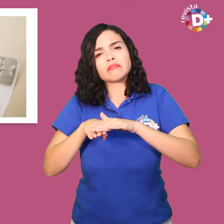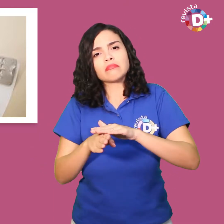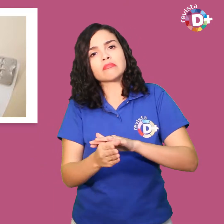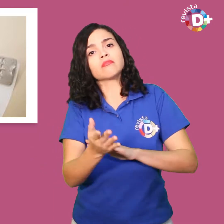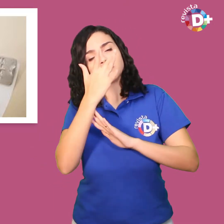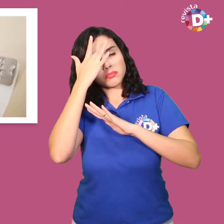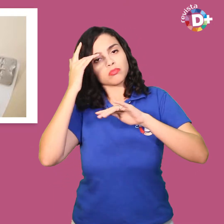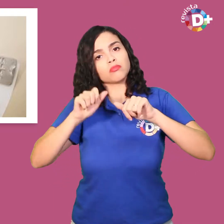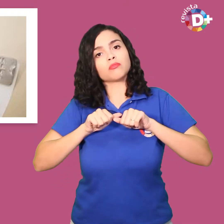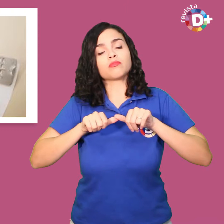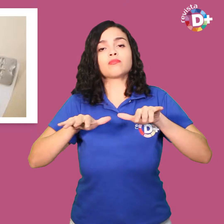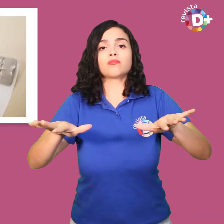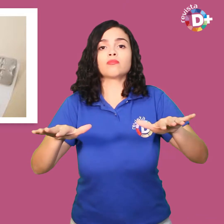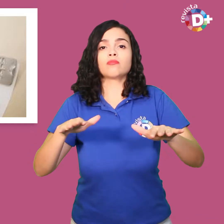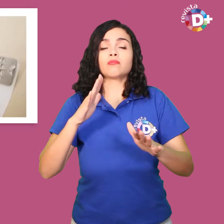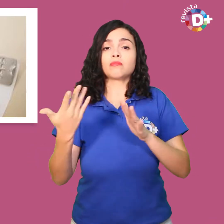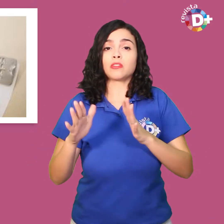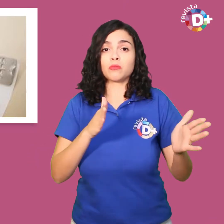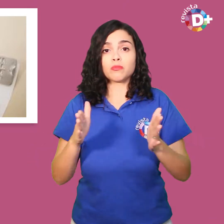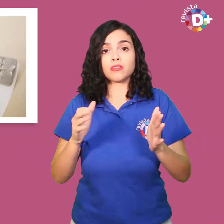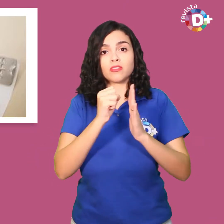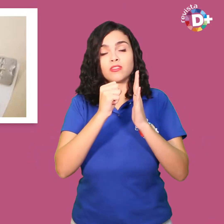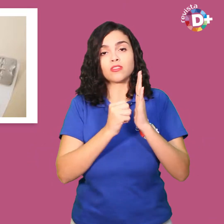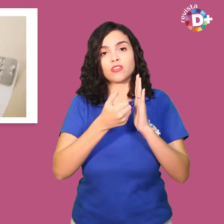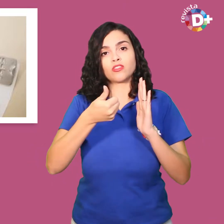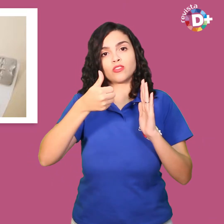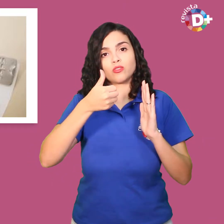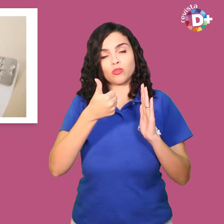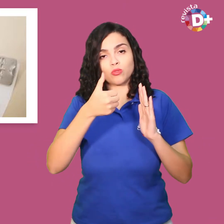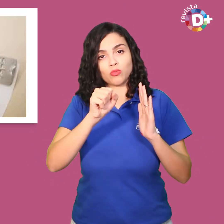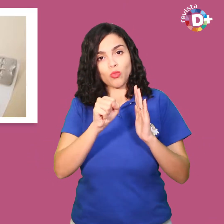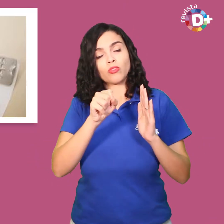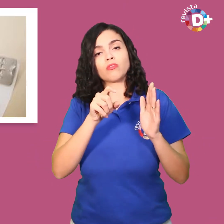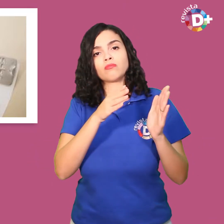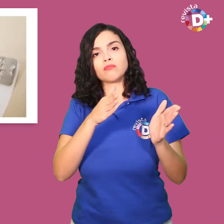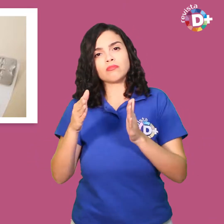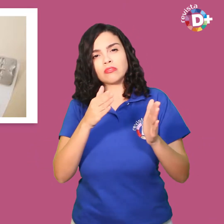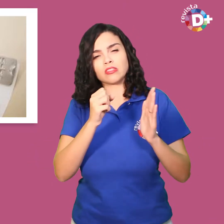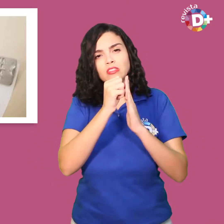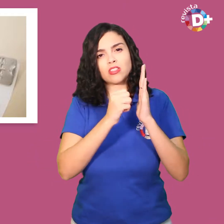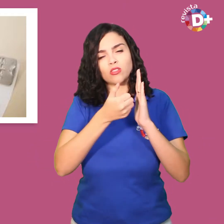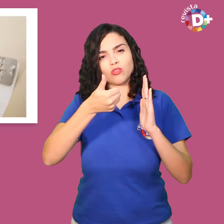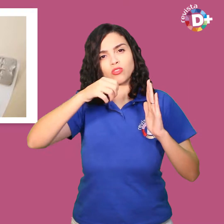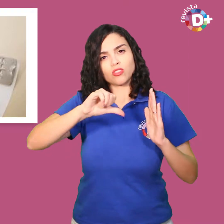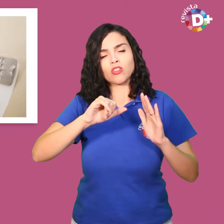institucionalização, o que representava, no final do século XVIII e no início do século XIX, o reconhecimento de que essas